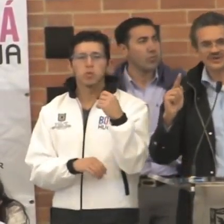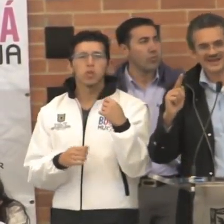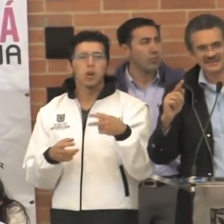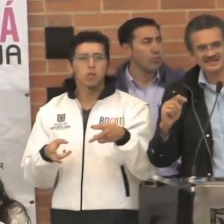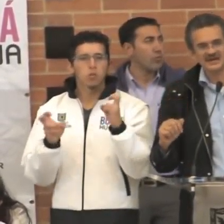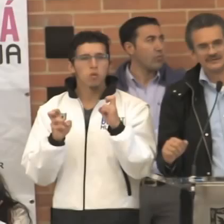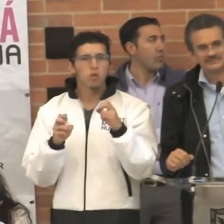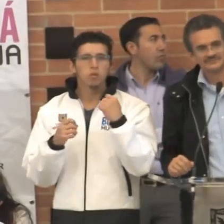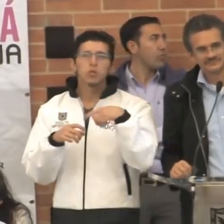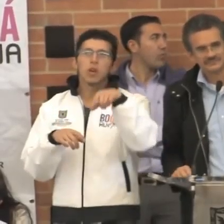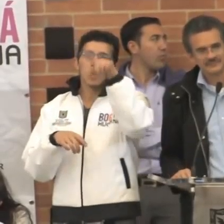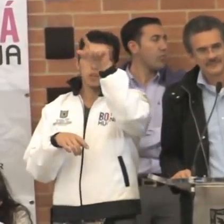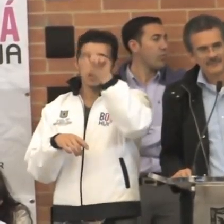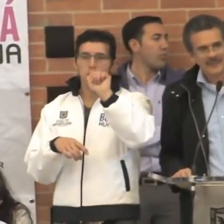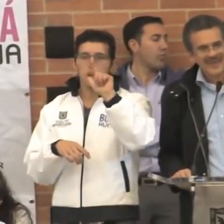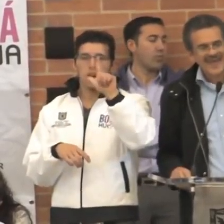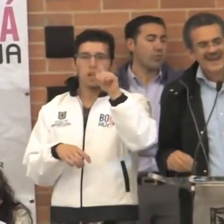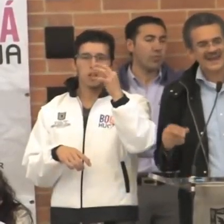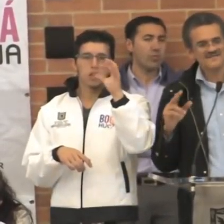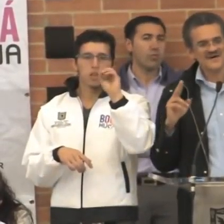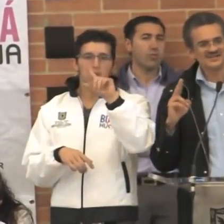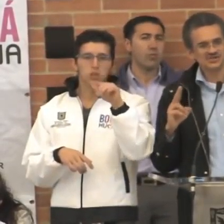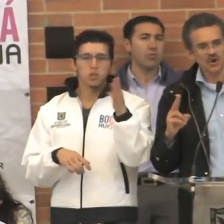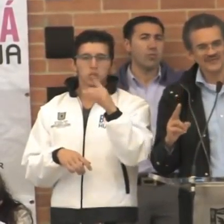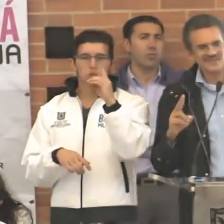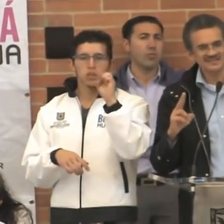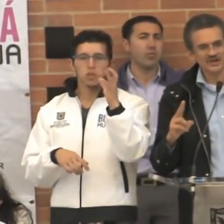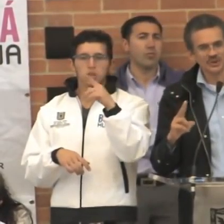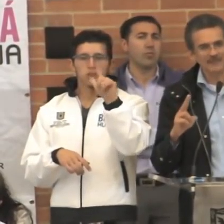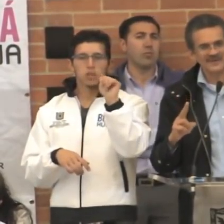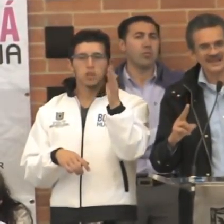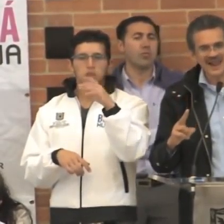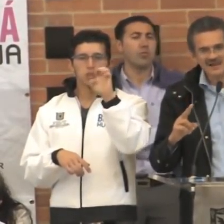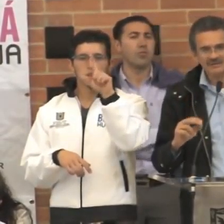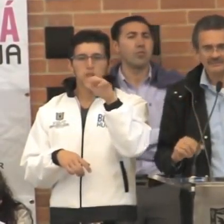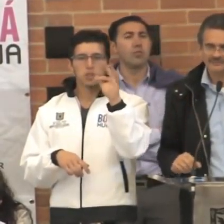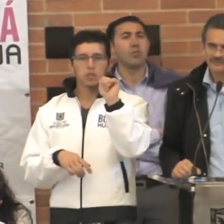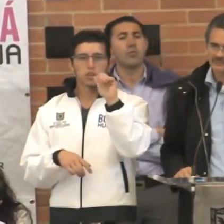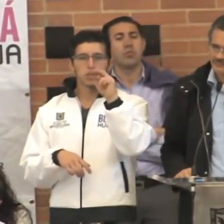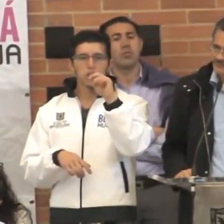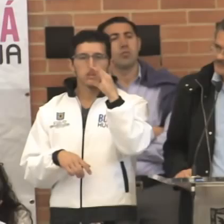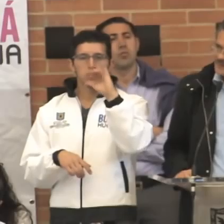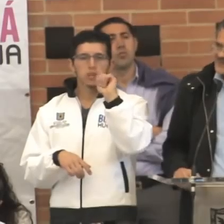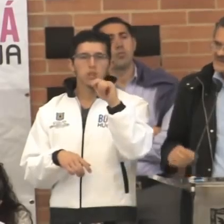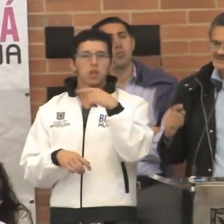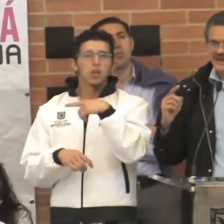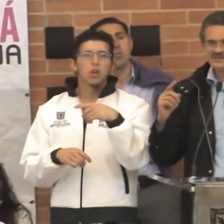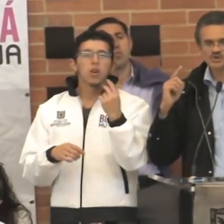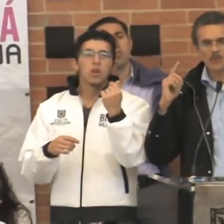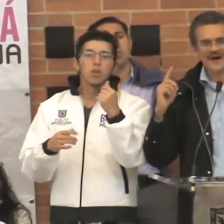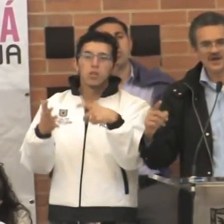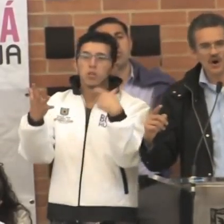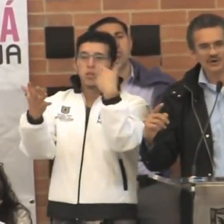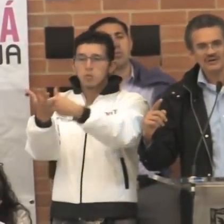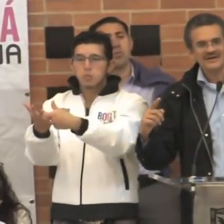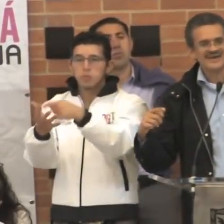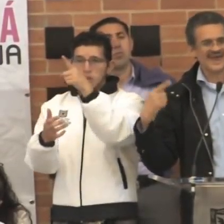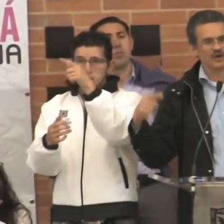en altos de la estancia. La inversión del distrito capital será